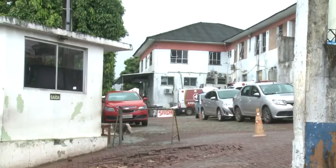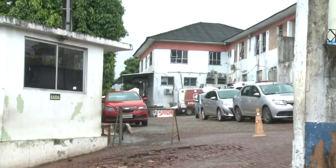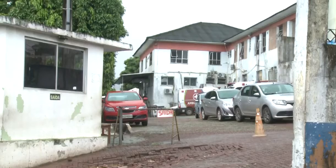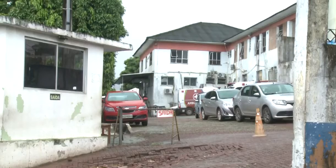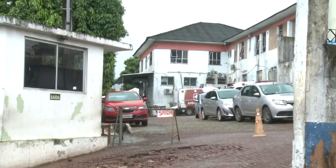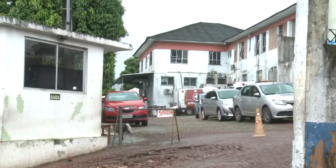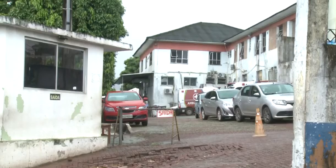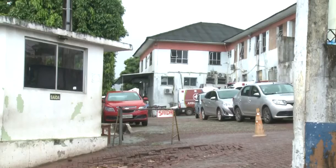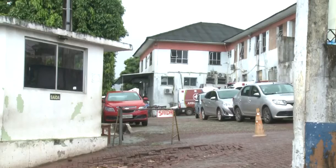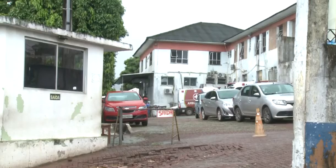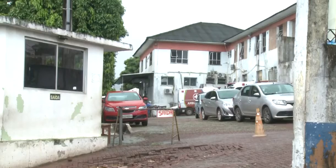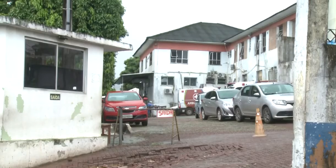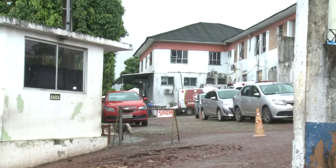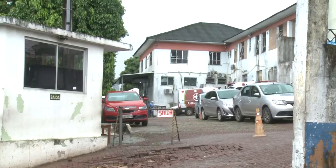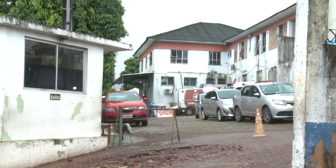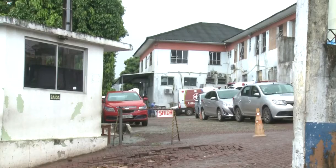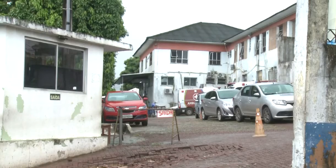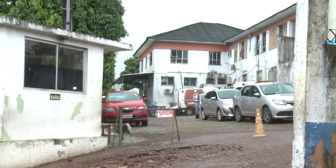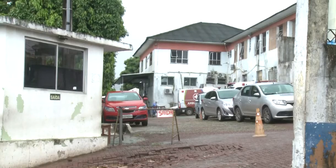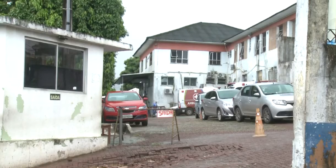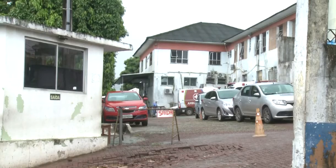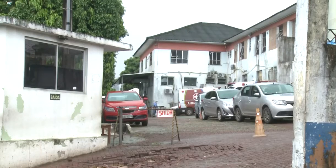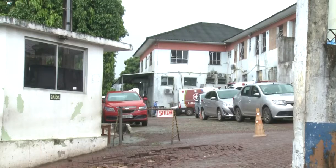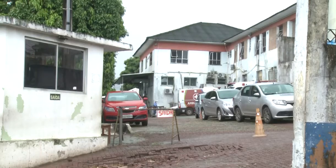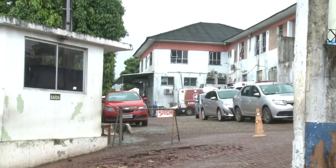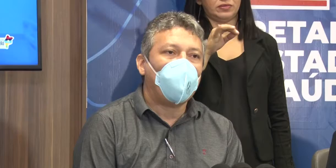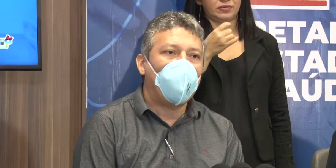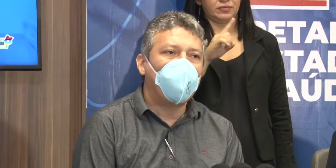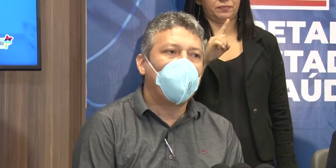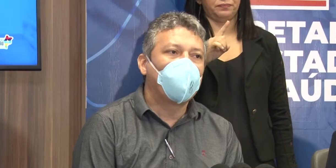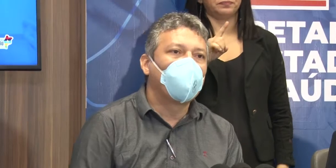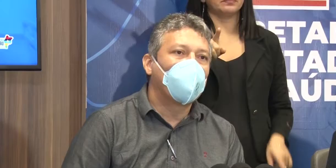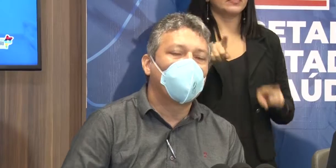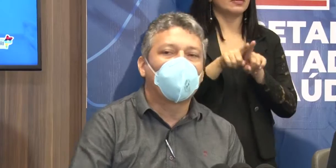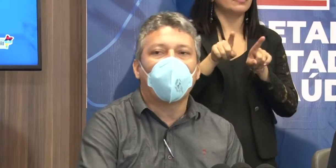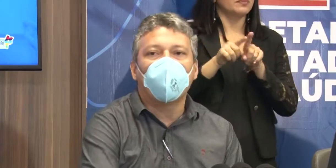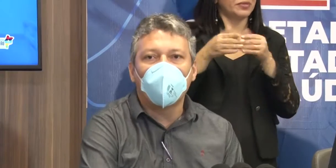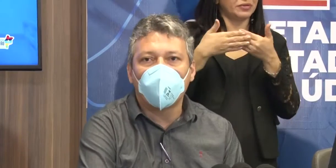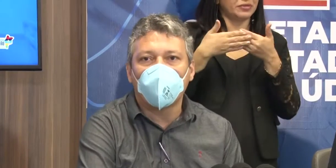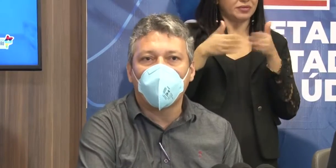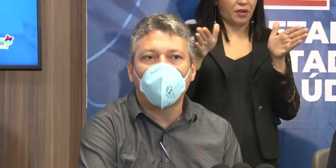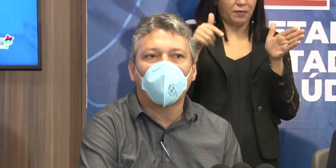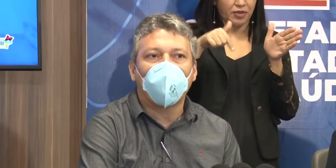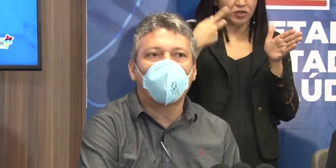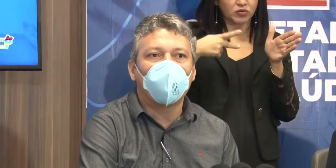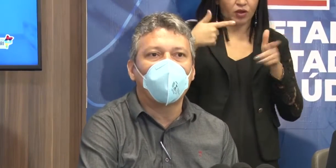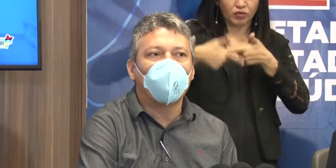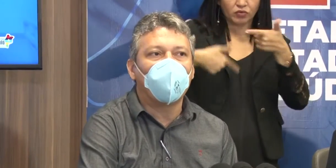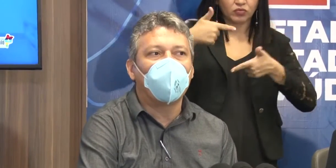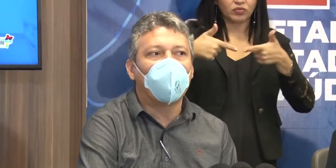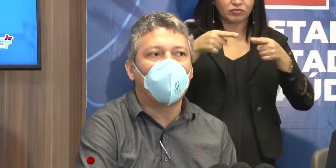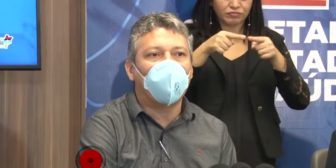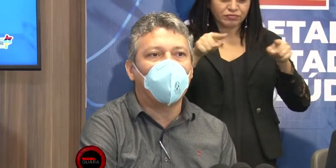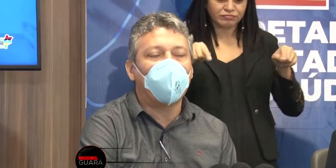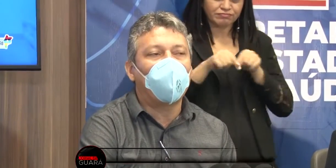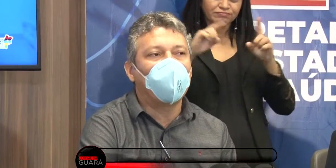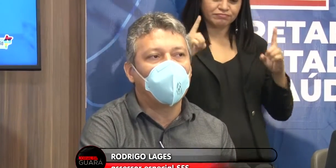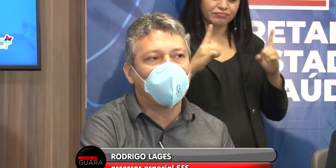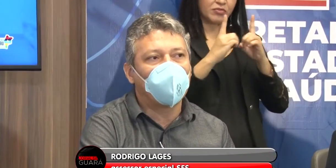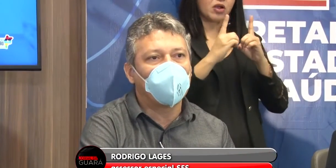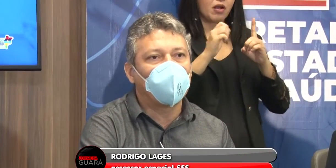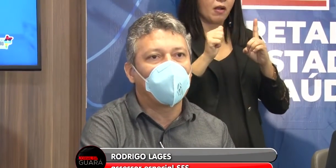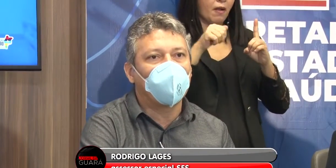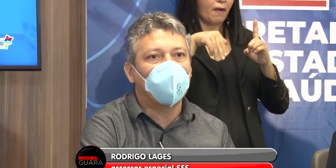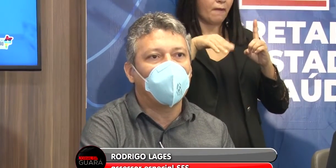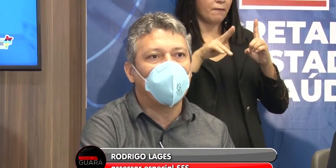outros hospitais e a realização de cirurgias eletivas. A abertura dos serviços ambulatoriais de cirurgia é uma